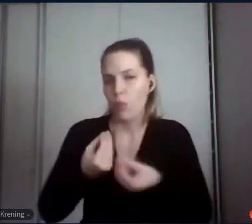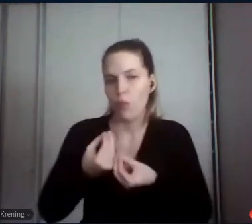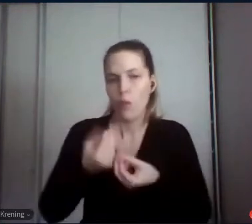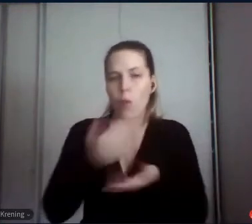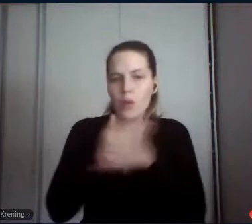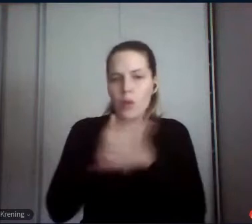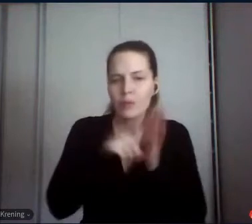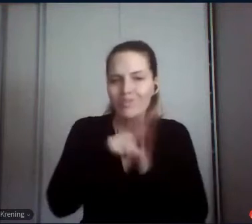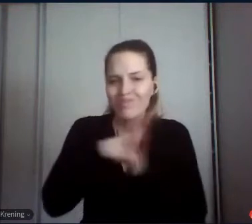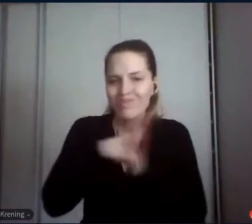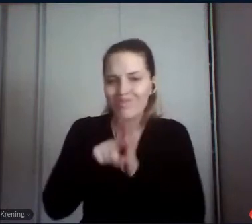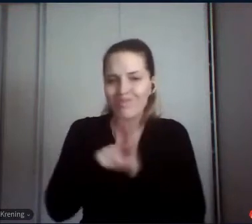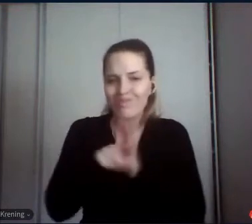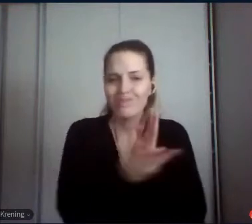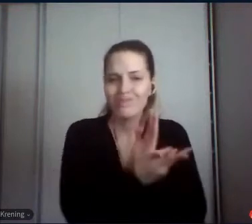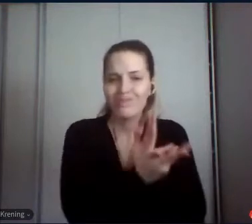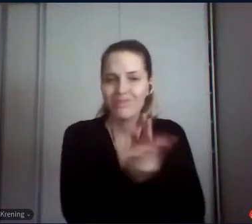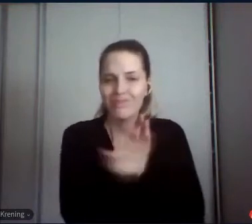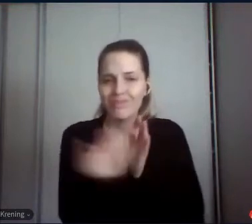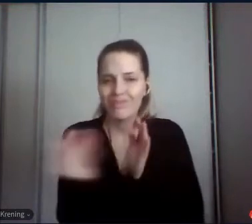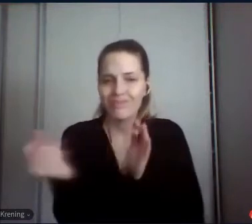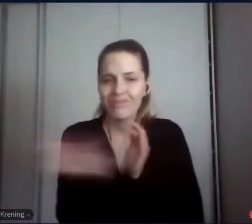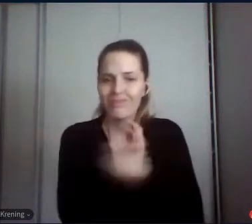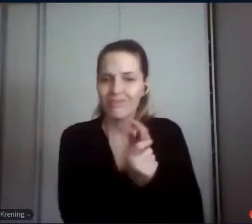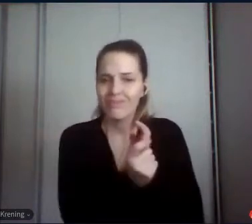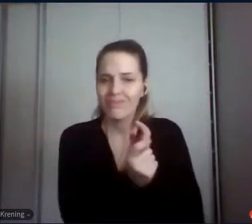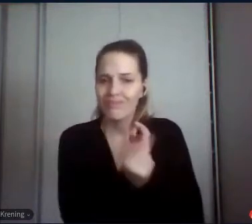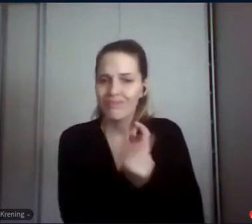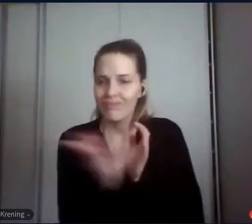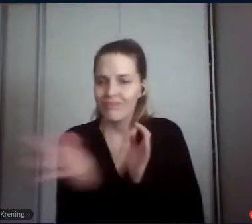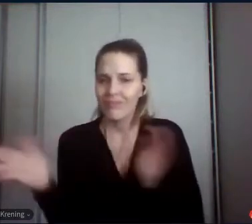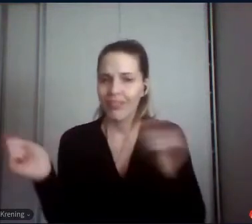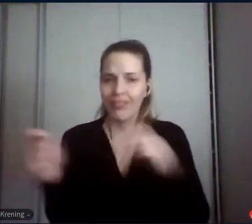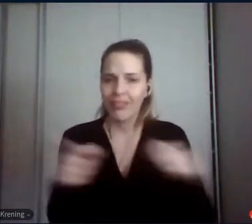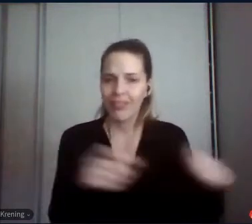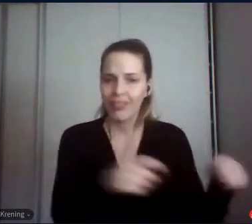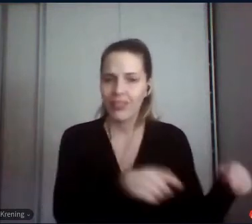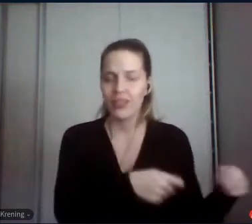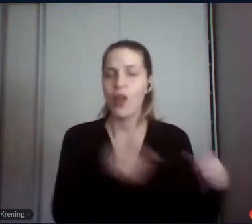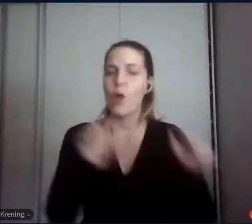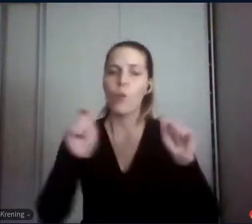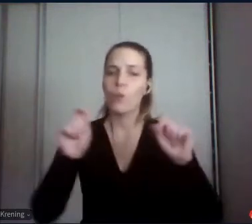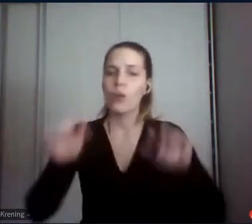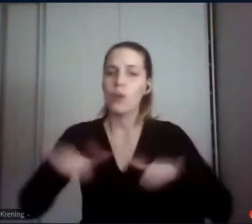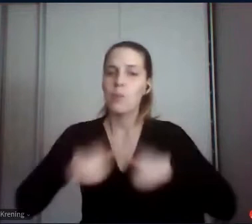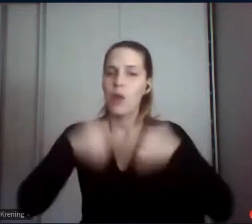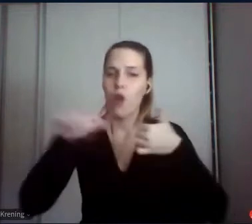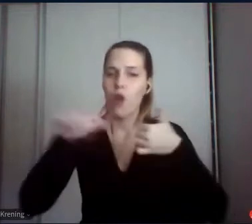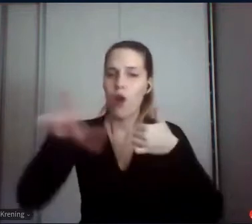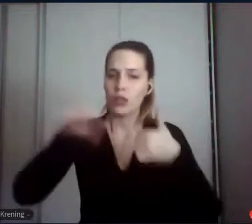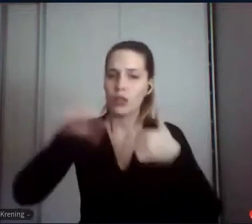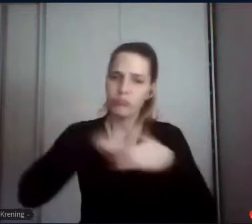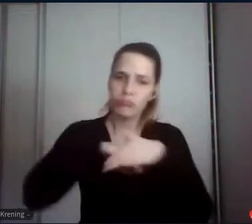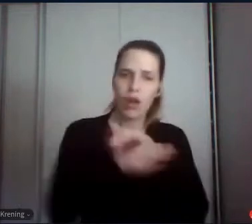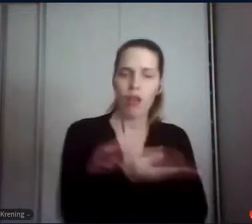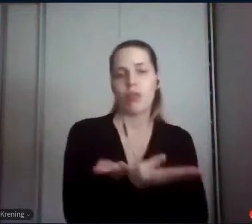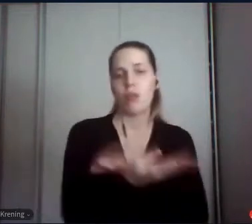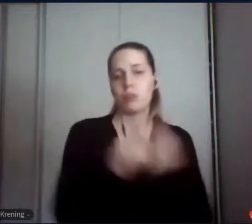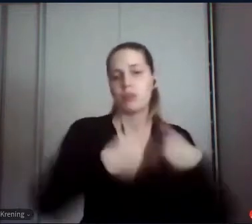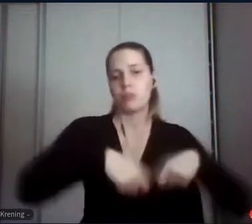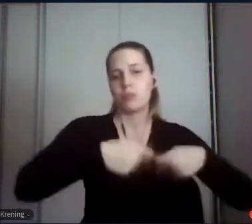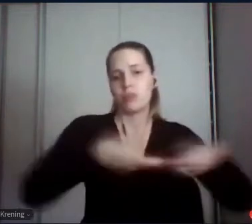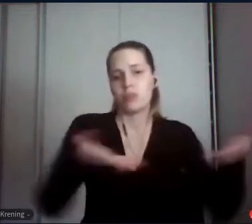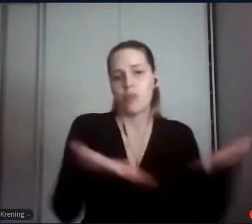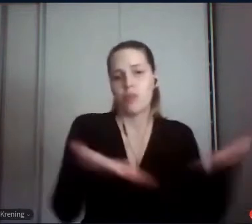mais se adequam à nossa comunidade, esperando também os dados para que isso seja o mais amplo possível,